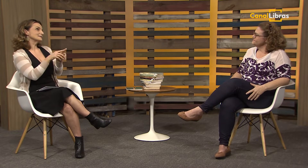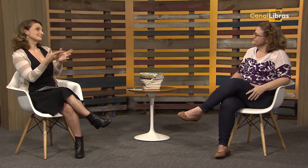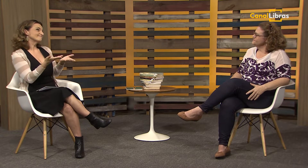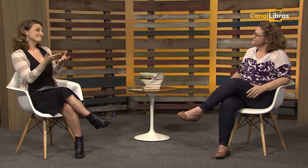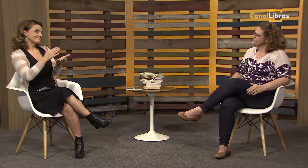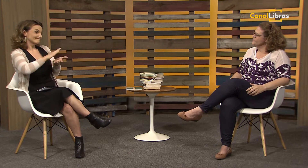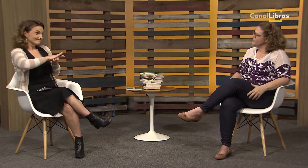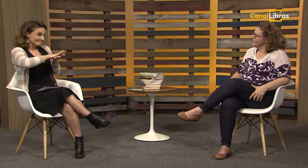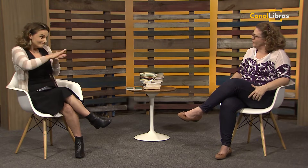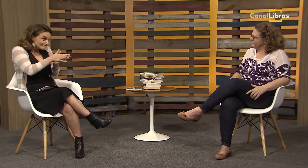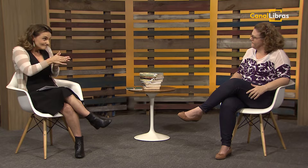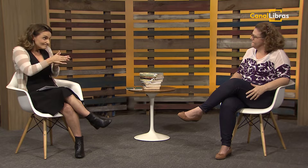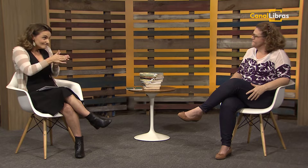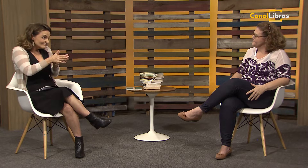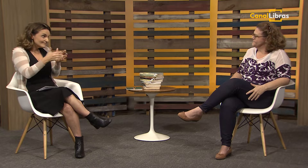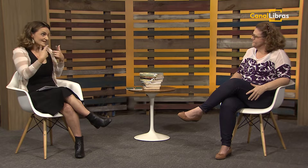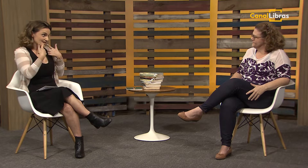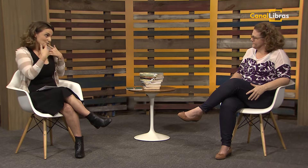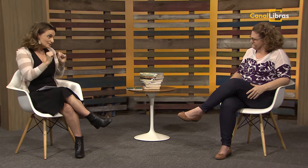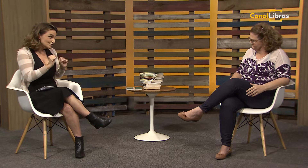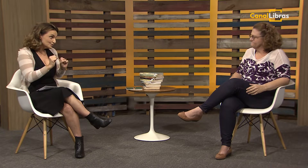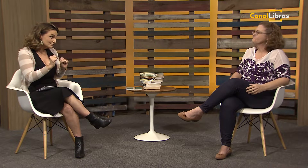quanto ao preconceito linguístico?